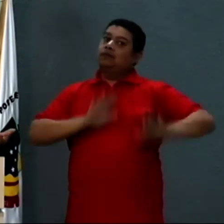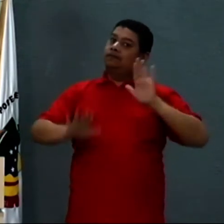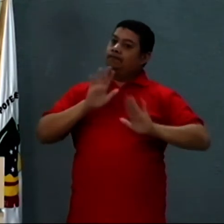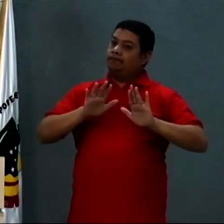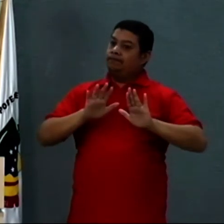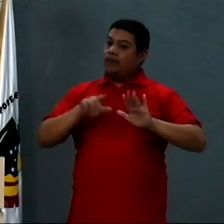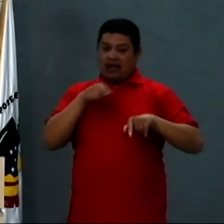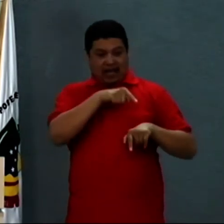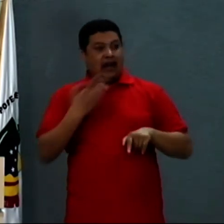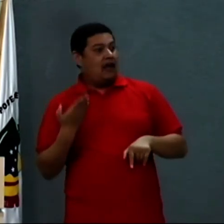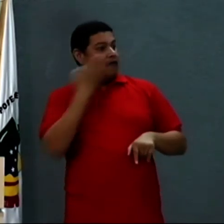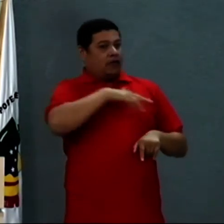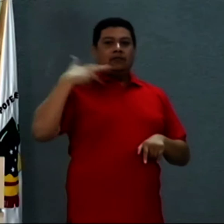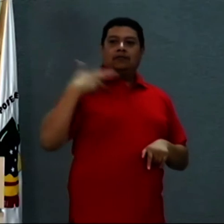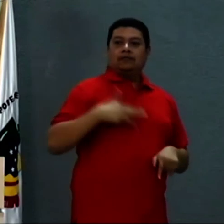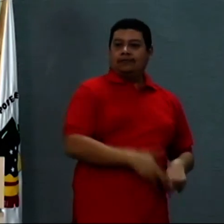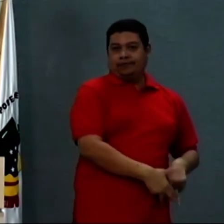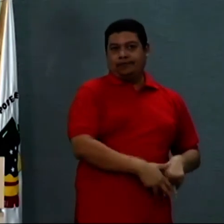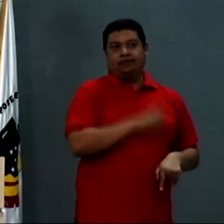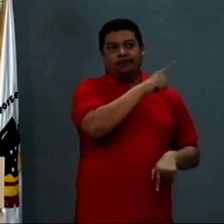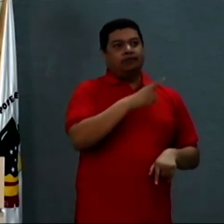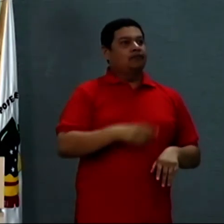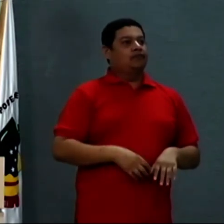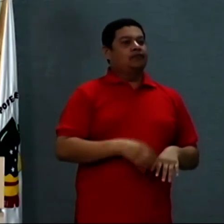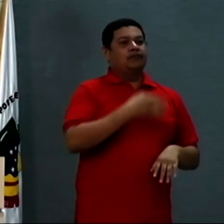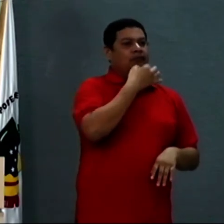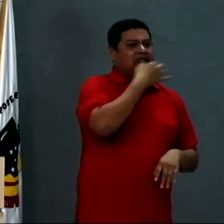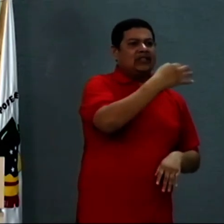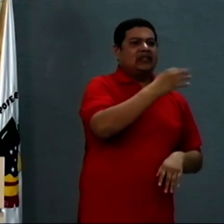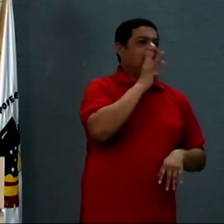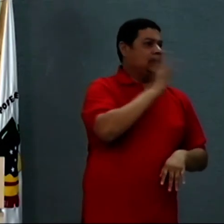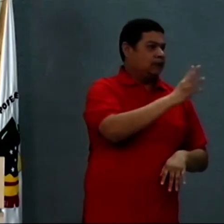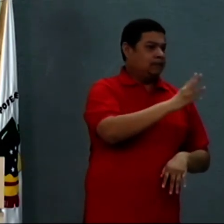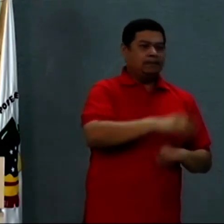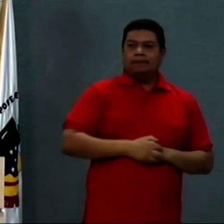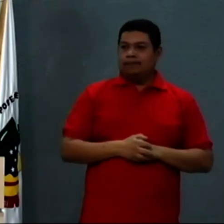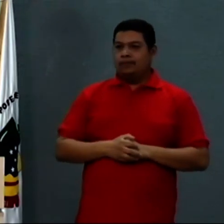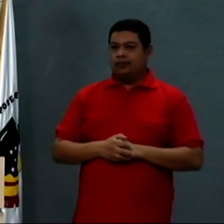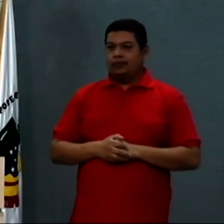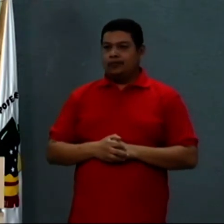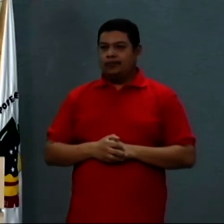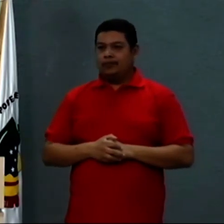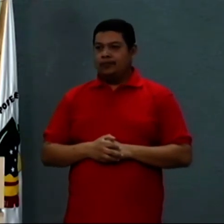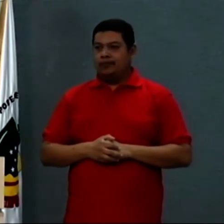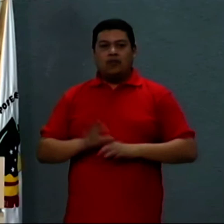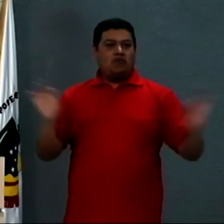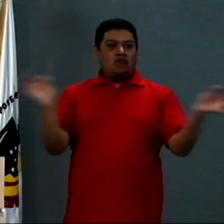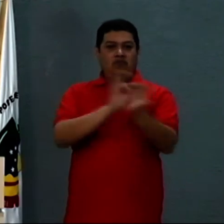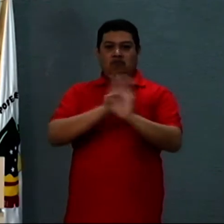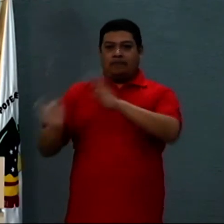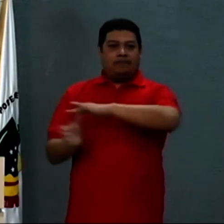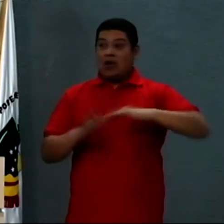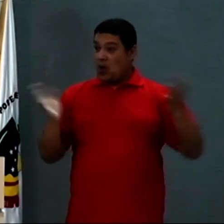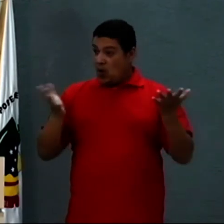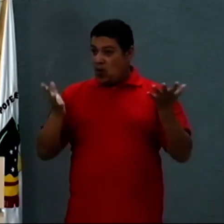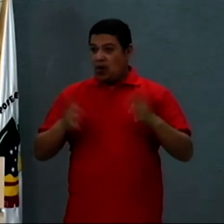aí simplesmente ninguém podia fazer nada por ela. Hoje ela está lá agradecendo a Deus, né? Ela até deixou bem claro, não vou nem agradecer a prefeita, porque isso aqui era um trabalho que